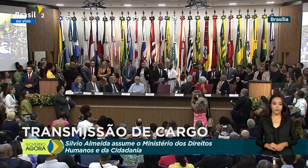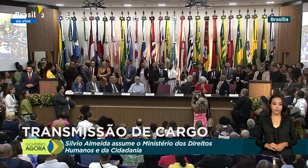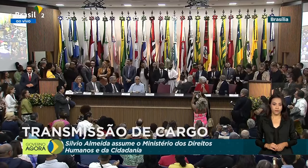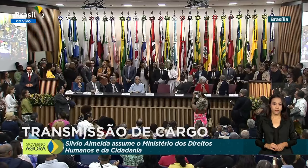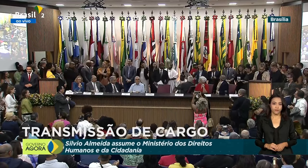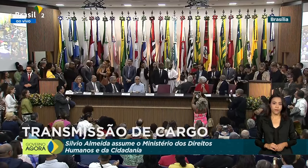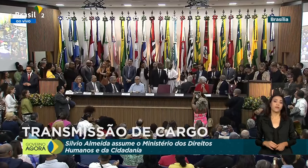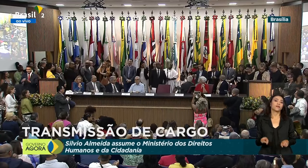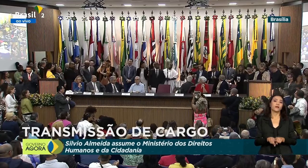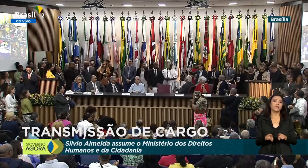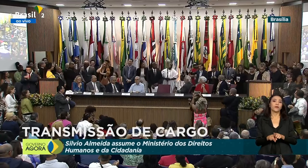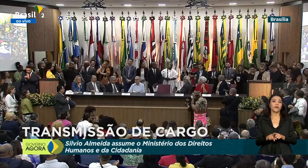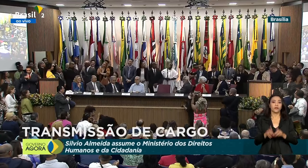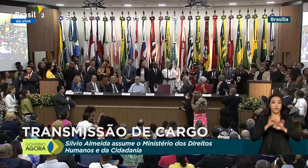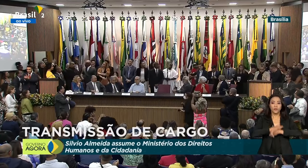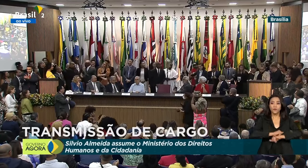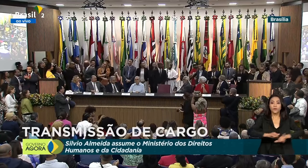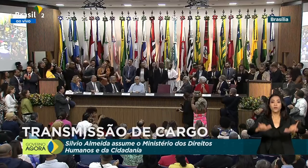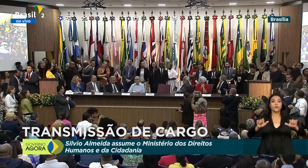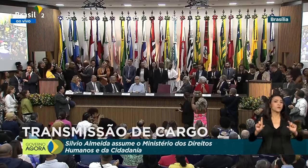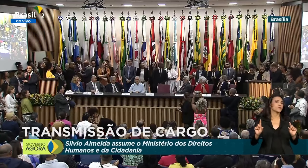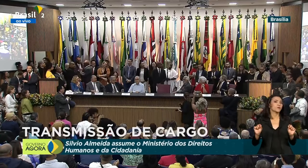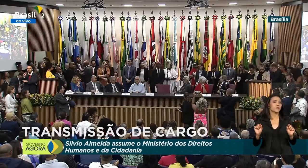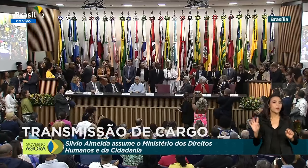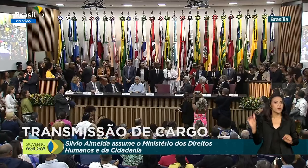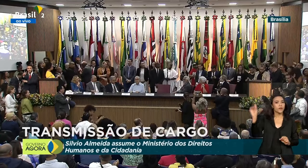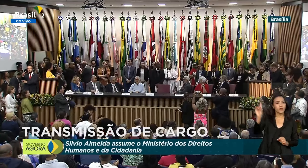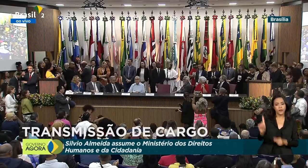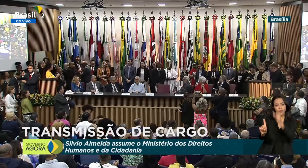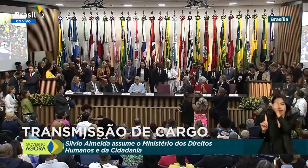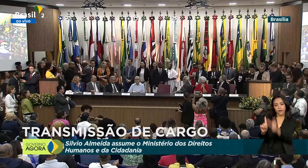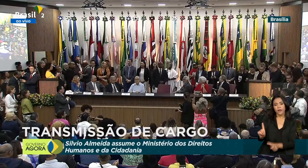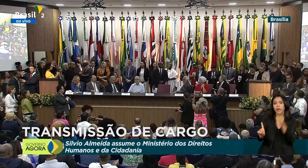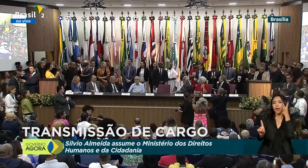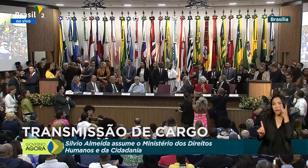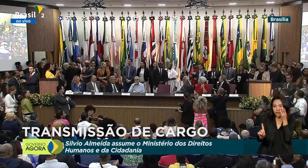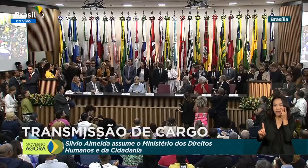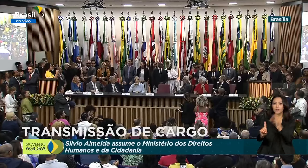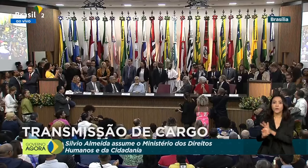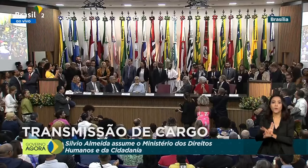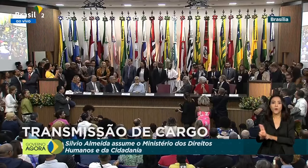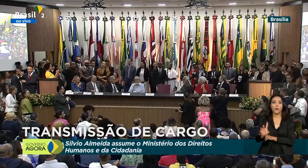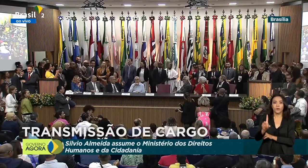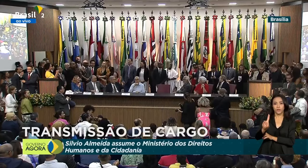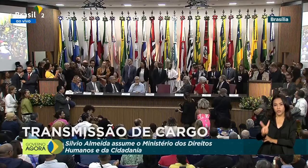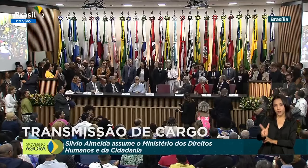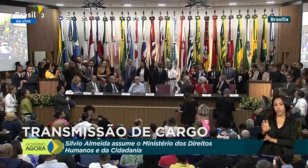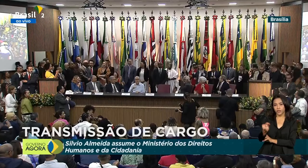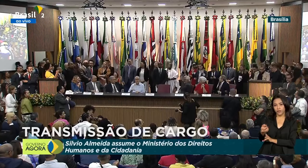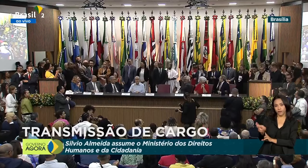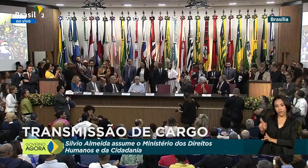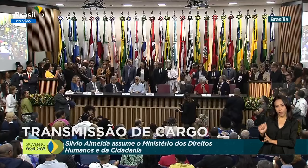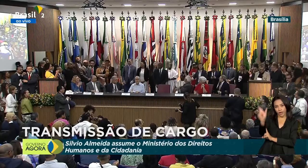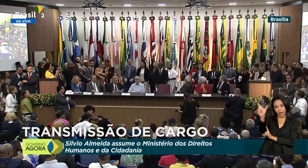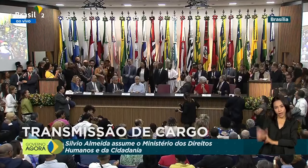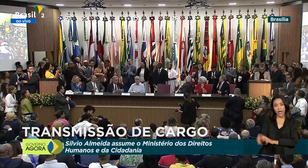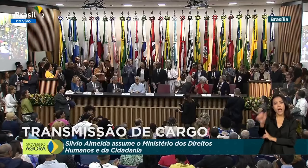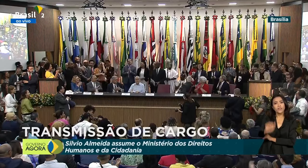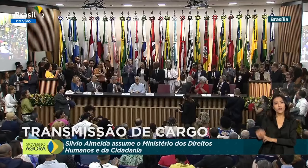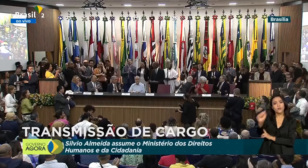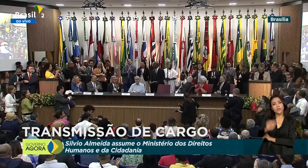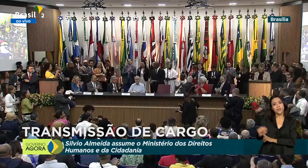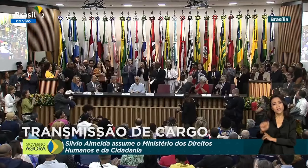registramos ainda a presença de Vera Lúcia Santana Araújo Associação Brasileira de juristas pela